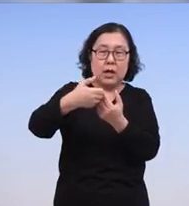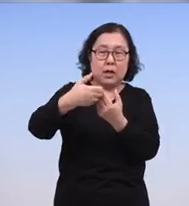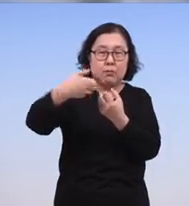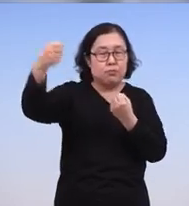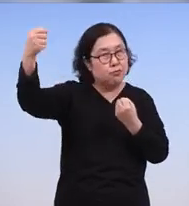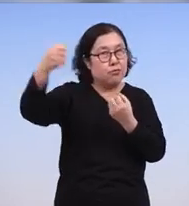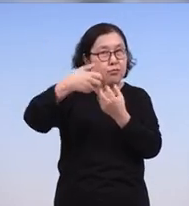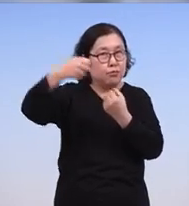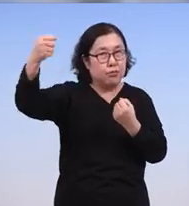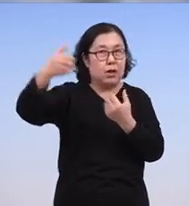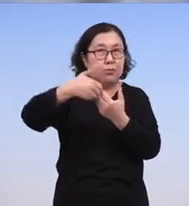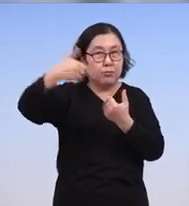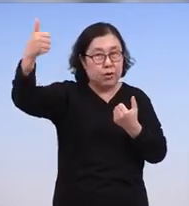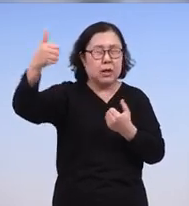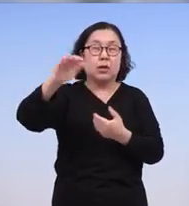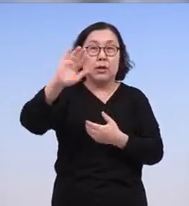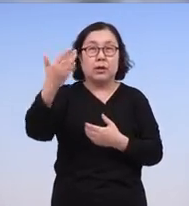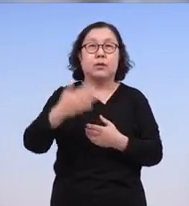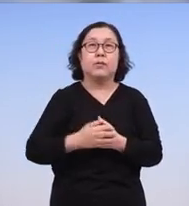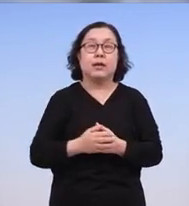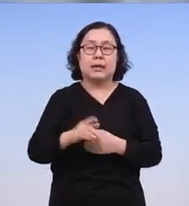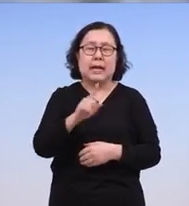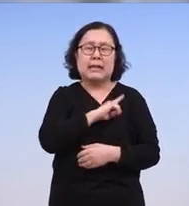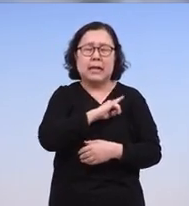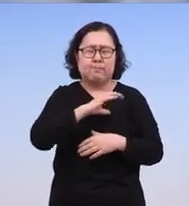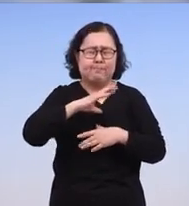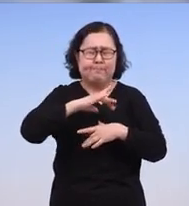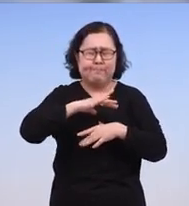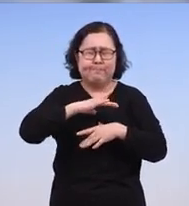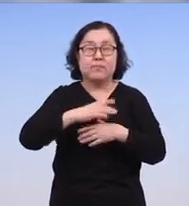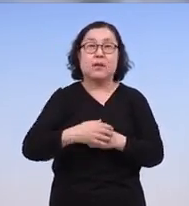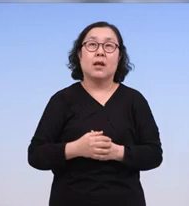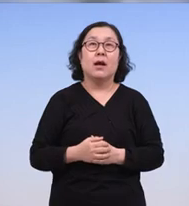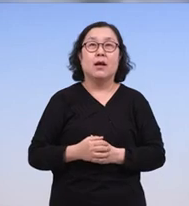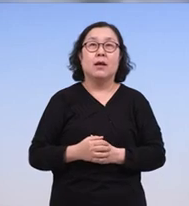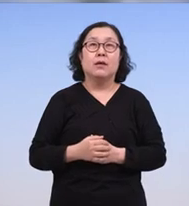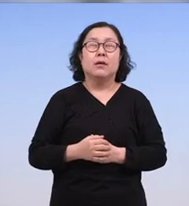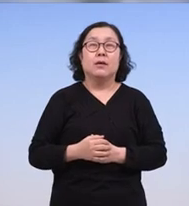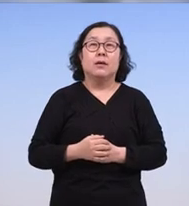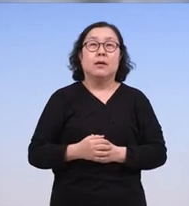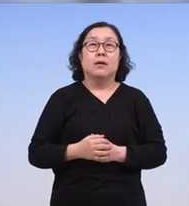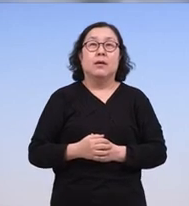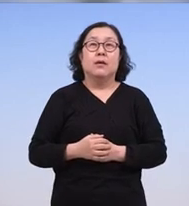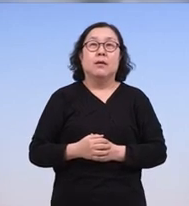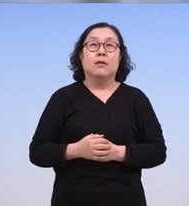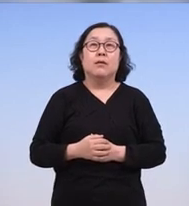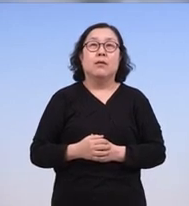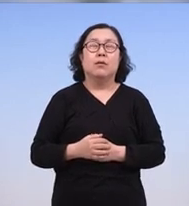하나님과의 영원한 분리를 말하는 거예요. 이게 가장 두려운 거예요. 여기에 반해서